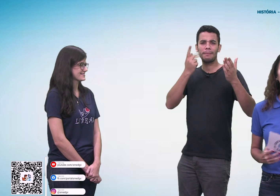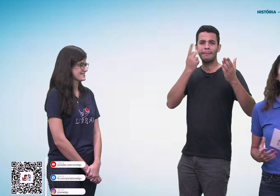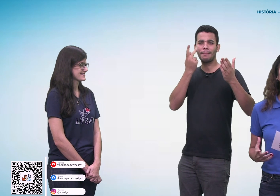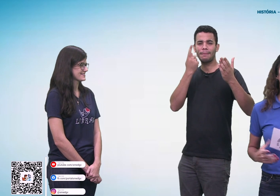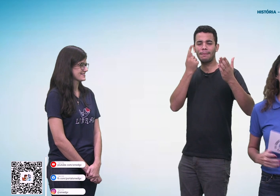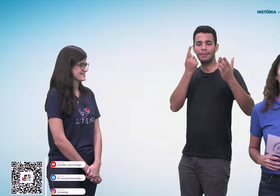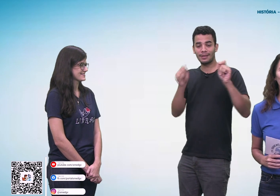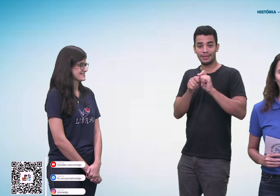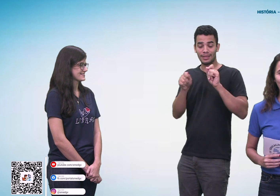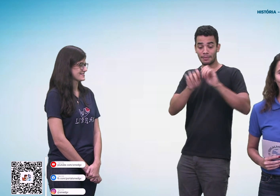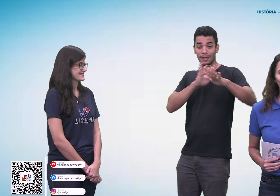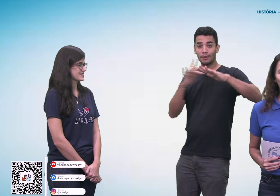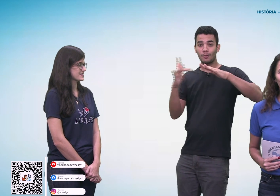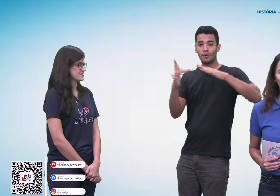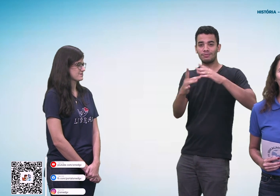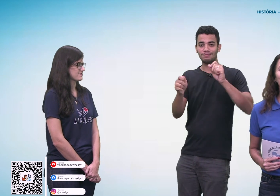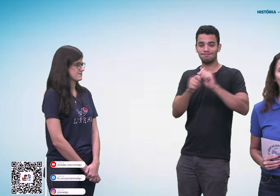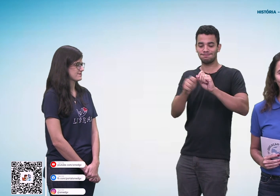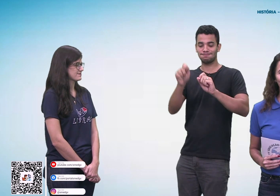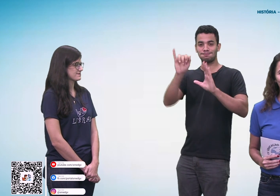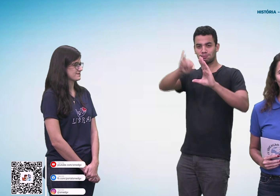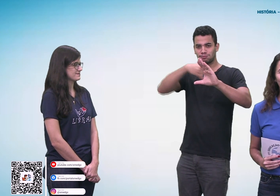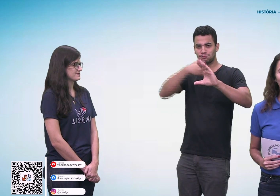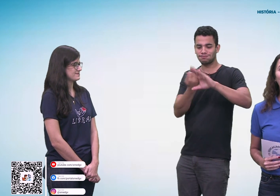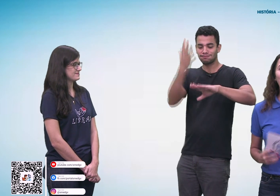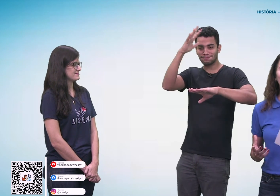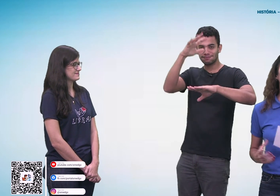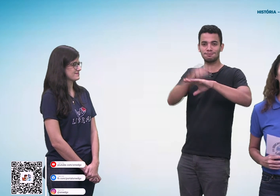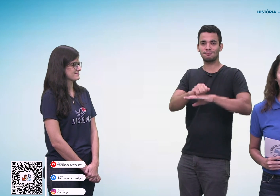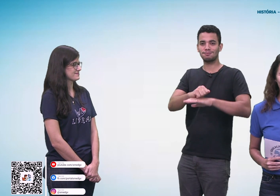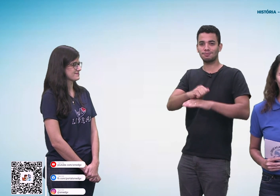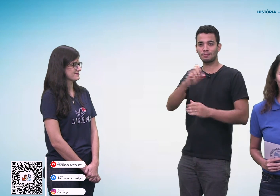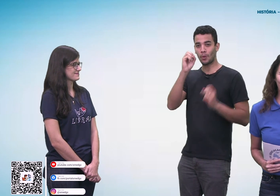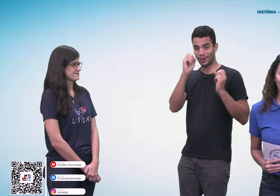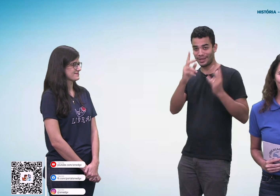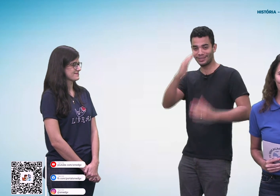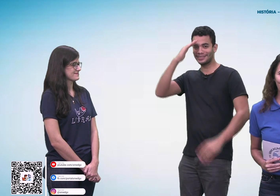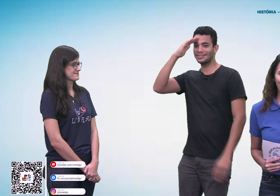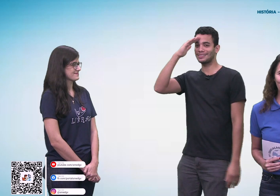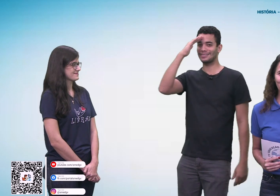se inscreva em nosso canal do YouTube SMED GV. Até a nossa próxima aula, pessoal!